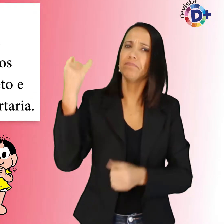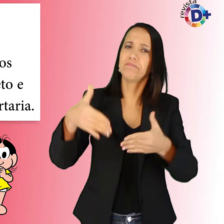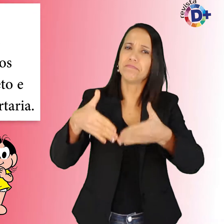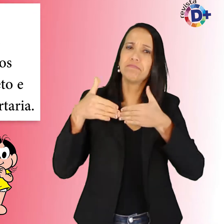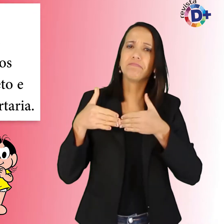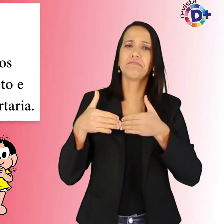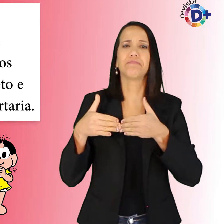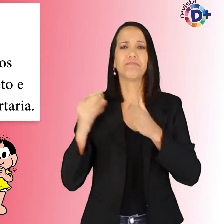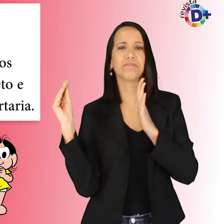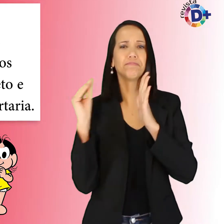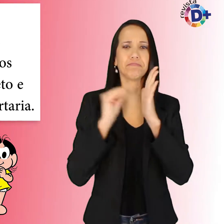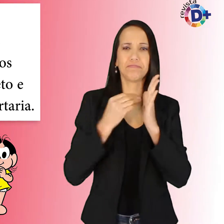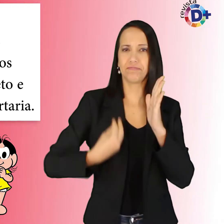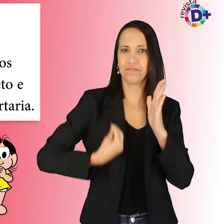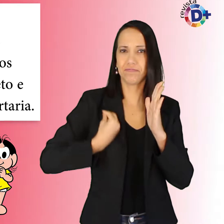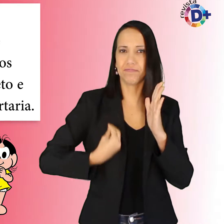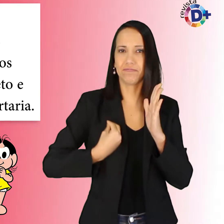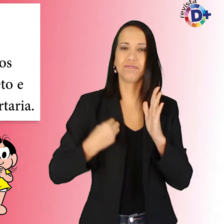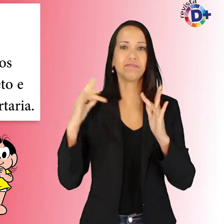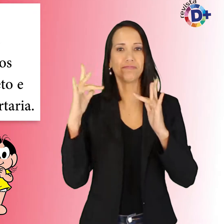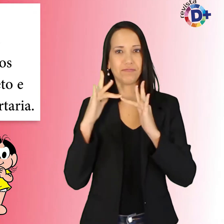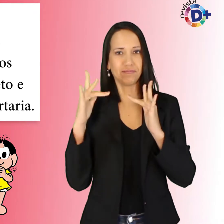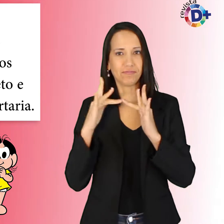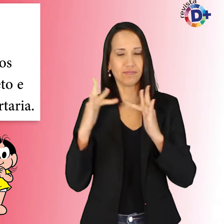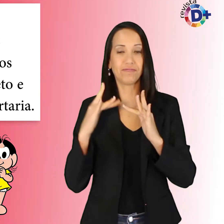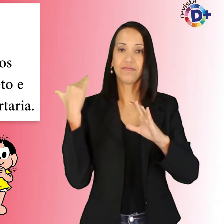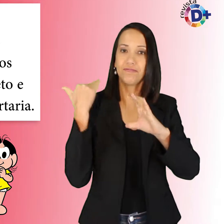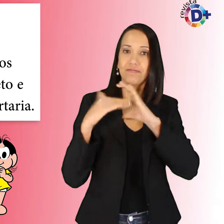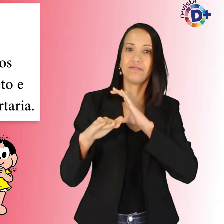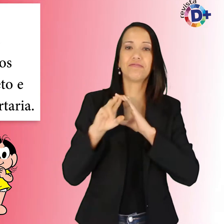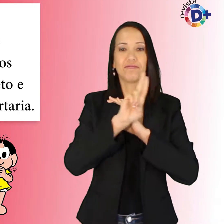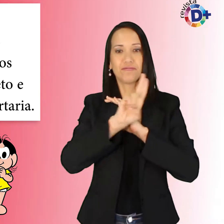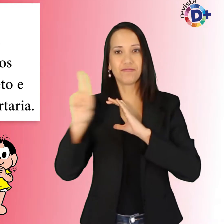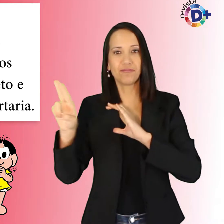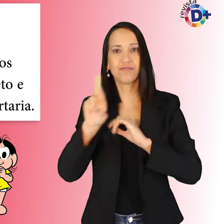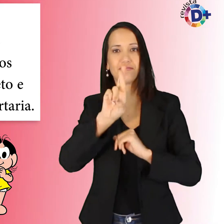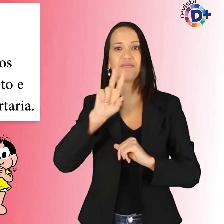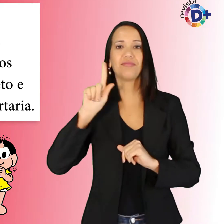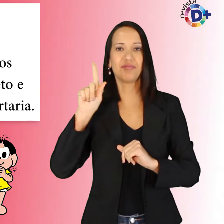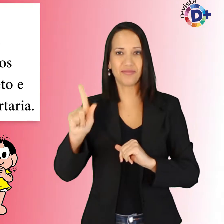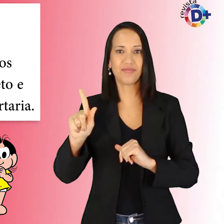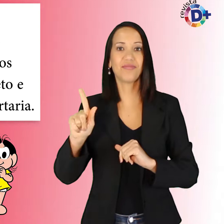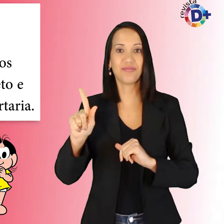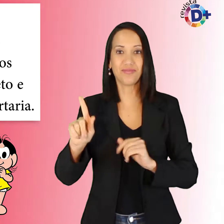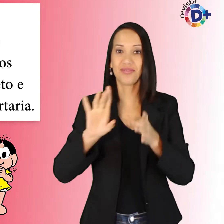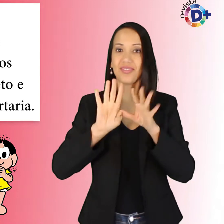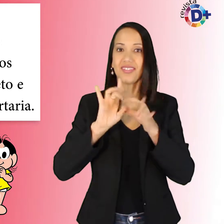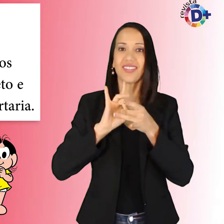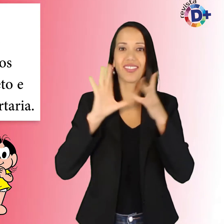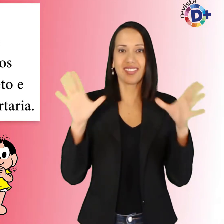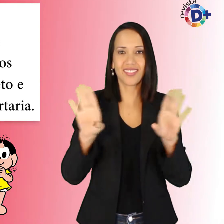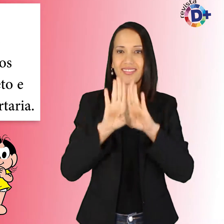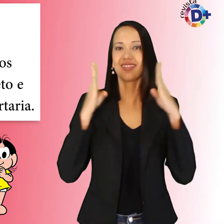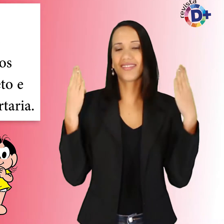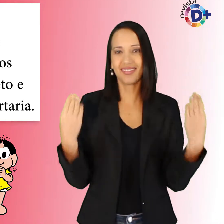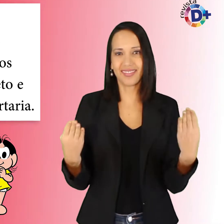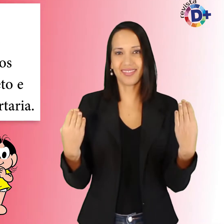confirme presença pelos contatos informe nome completo e rg para liberação